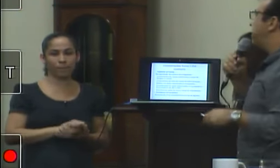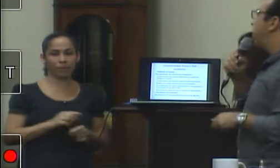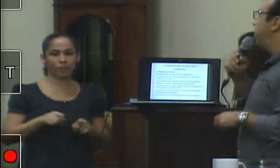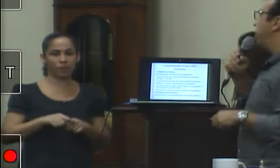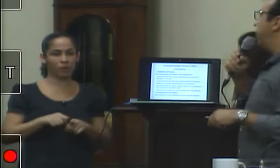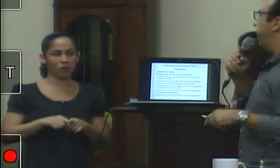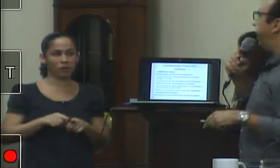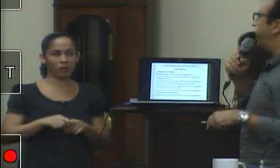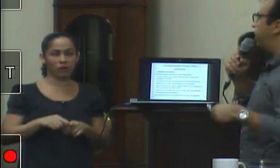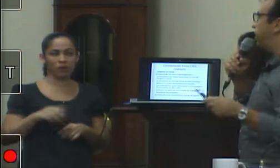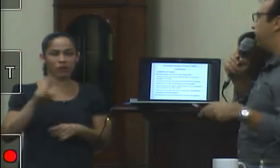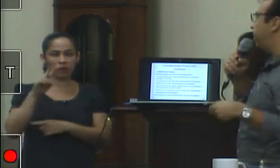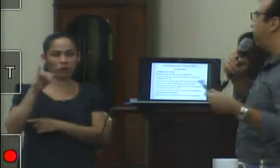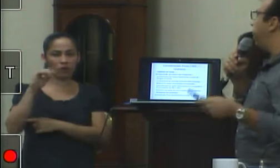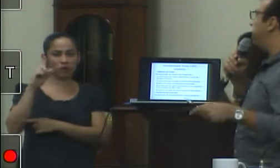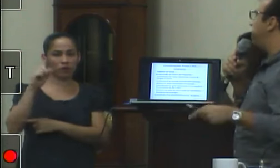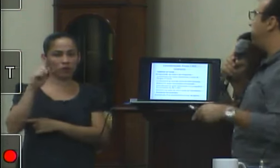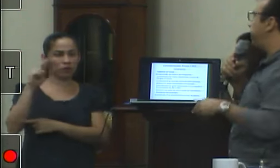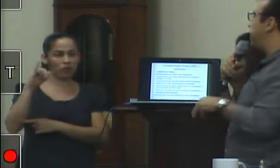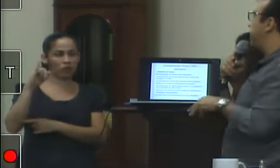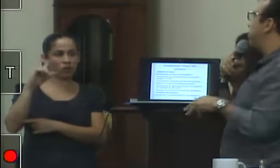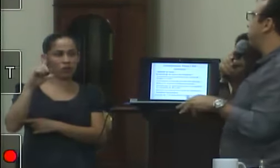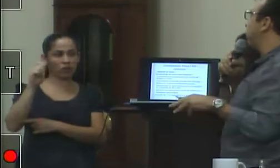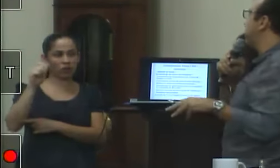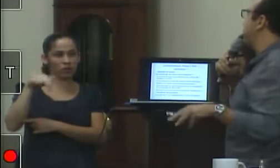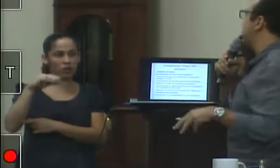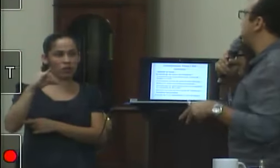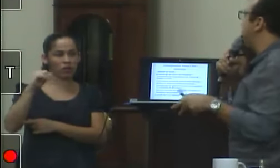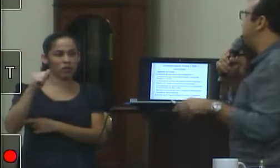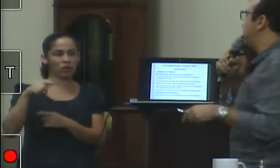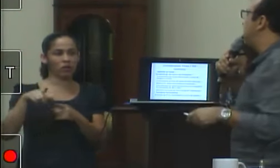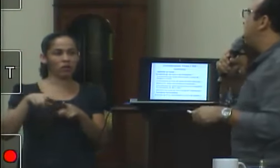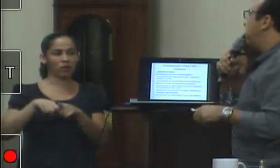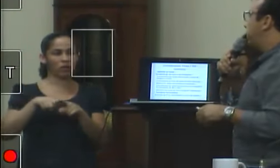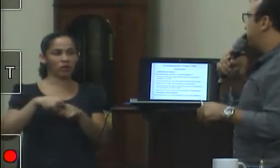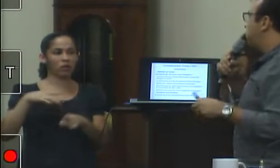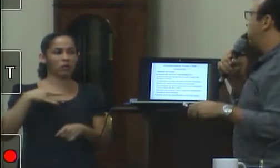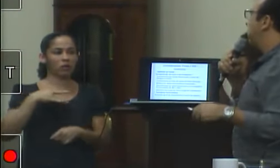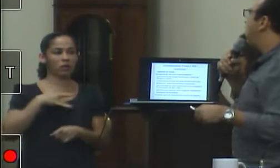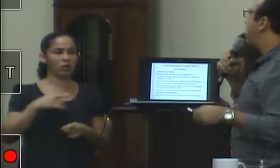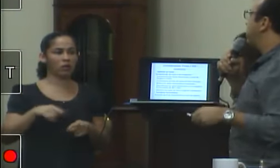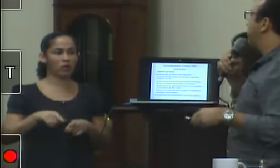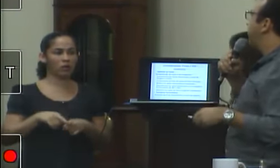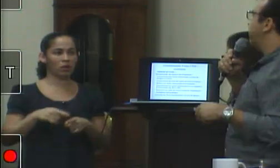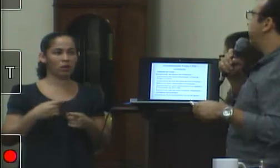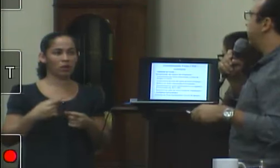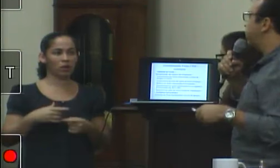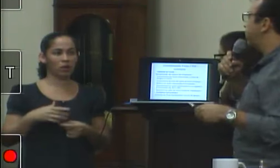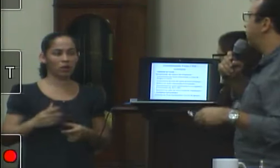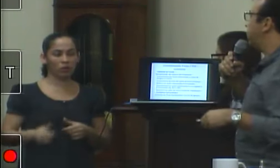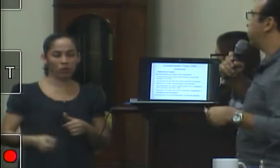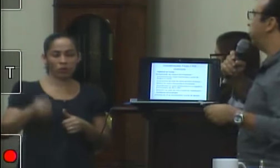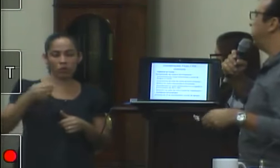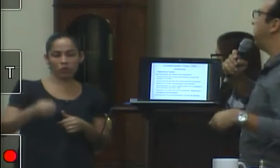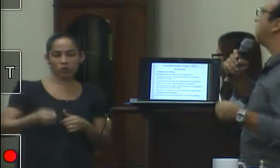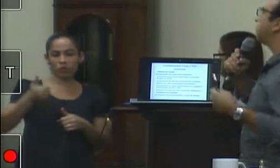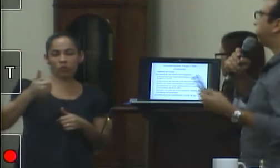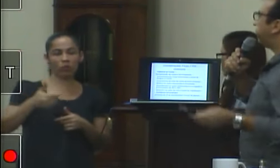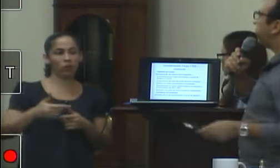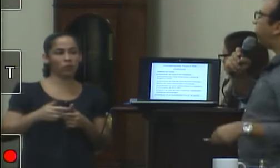vigilância da saúde, a gente fica muito feliz, porque praticamente todas as metas estão sendo alcançadas, né? Nós conseguimos